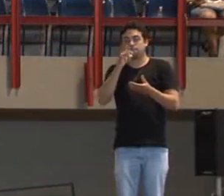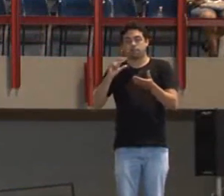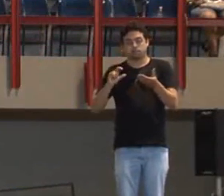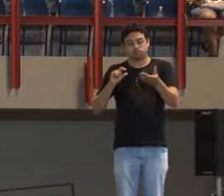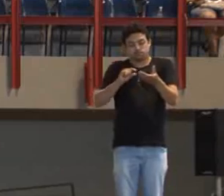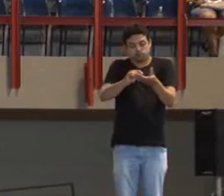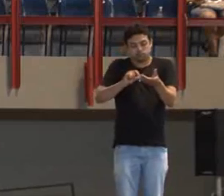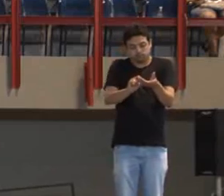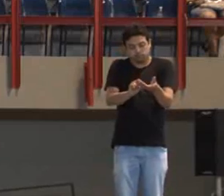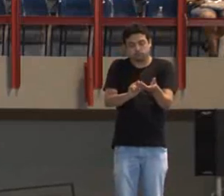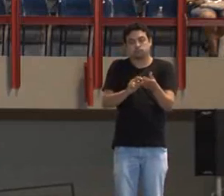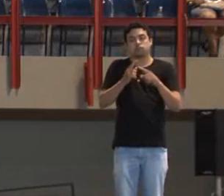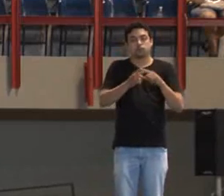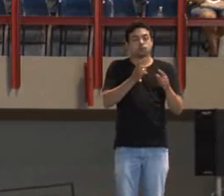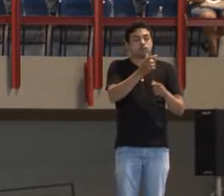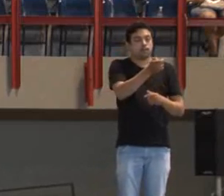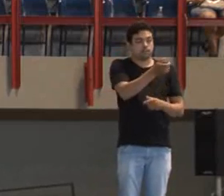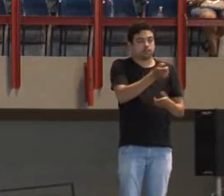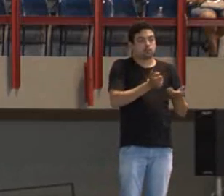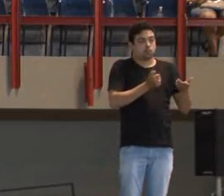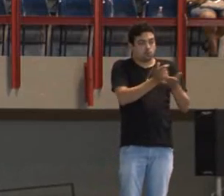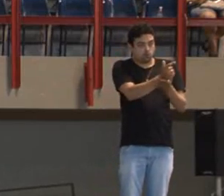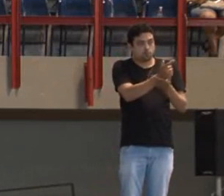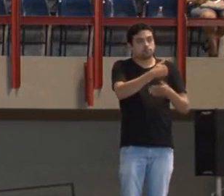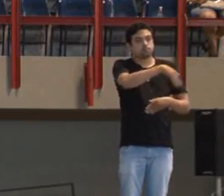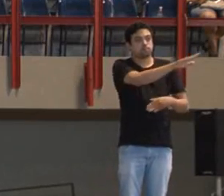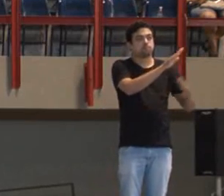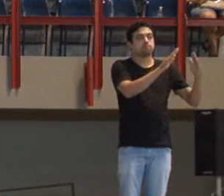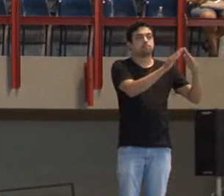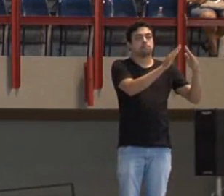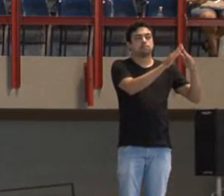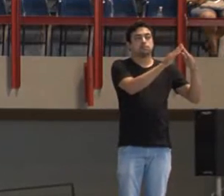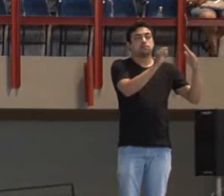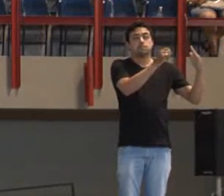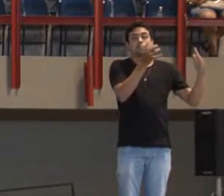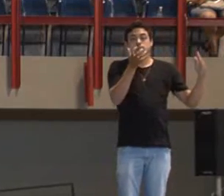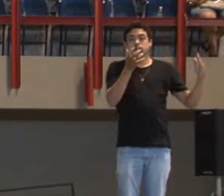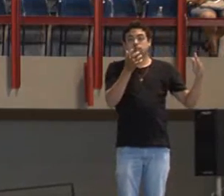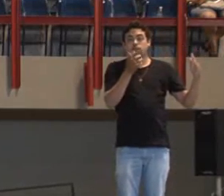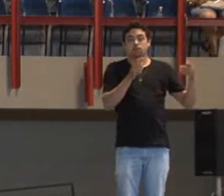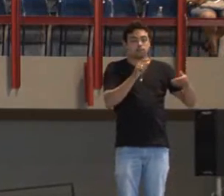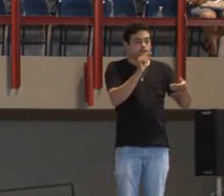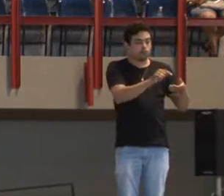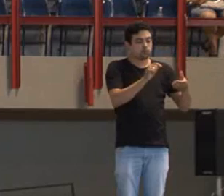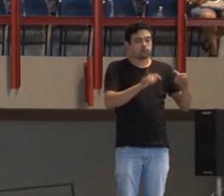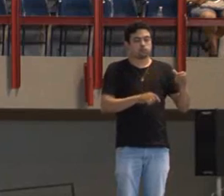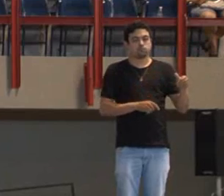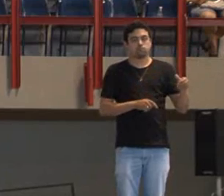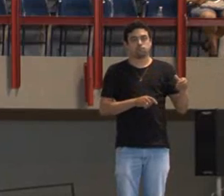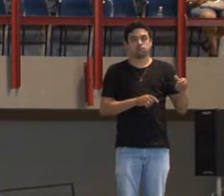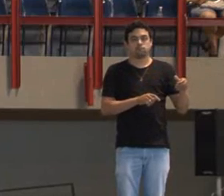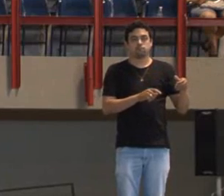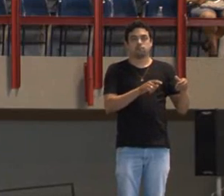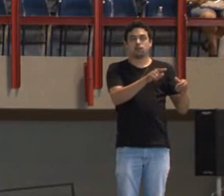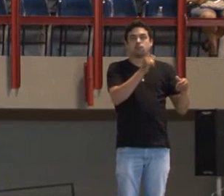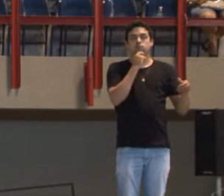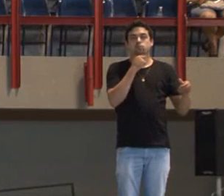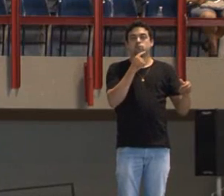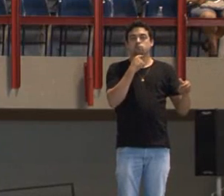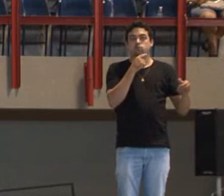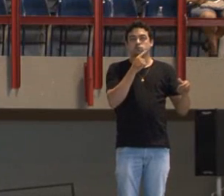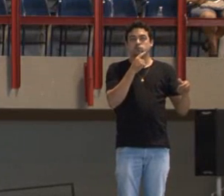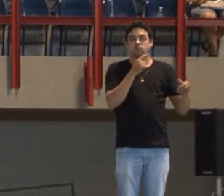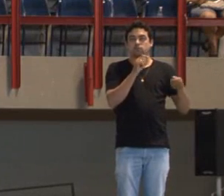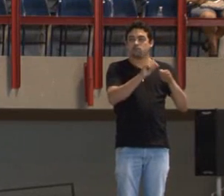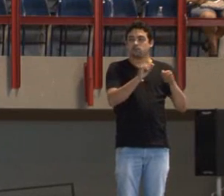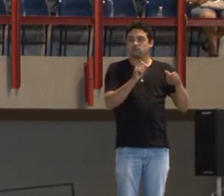Você compra a lanterna, leva ela para casa. Quando você quer que ela funcione, aperta o botão. Ela não vai acender. Aí você